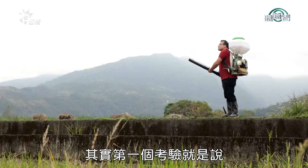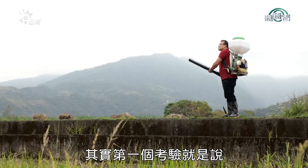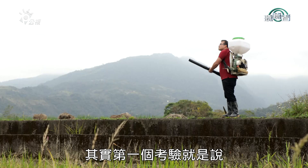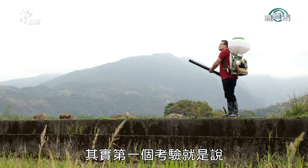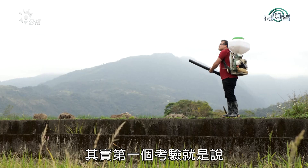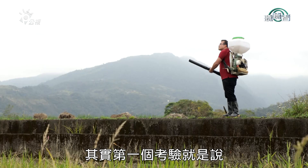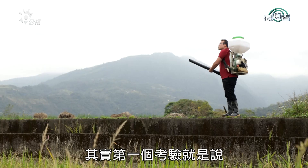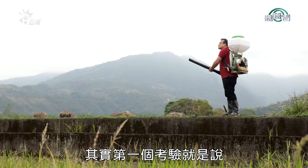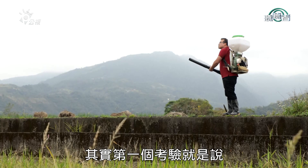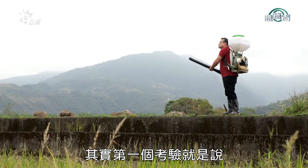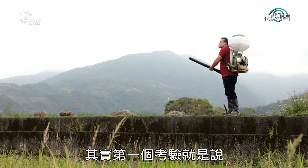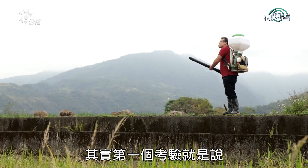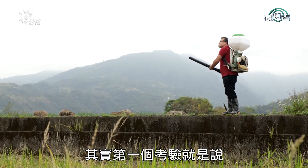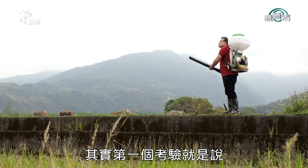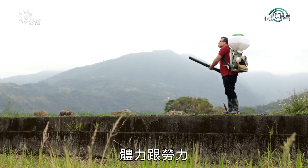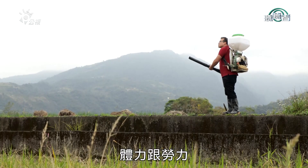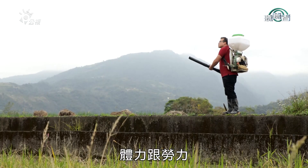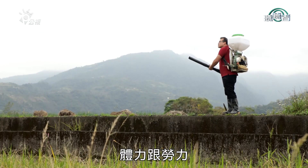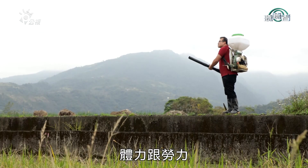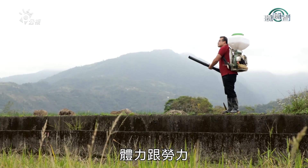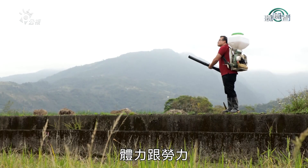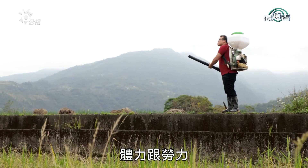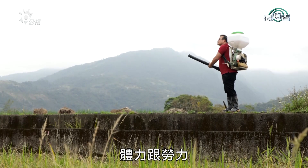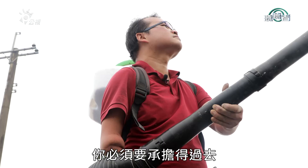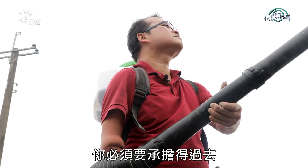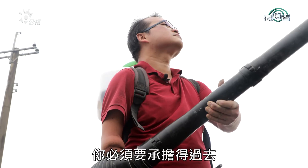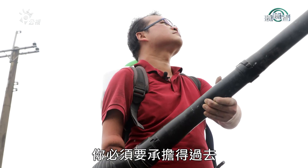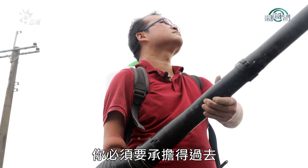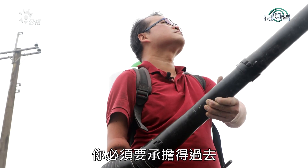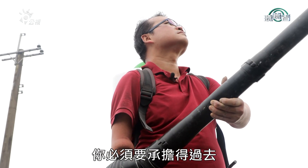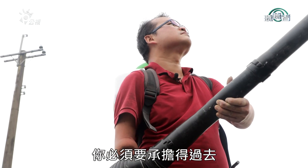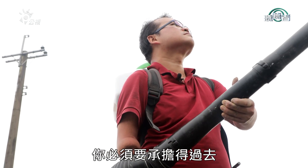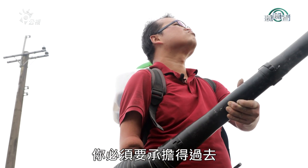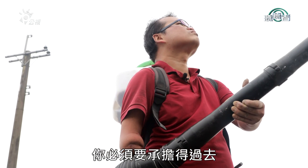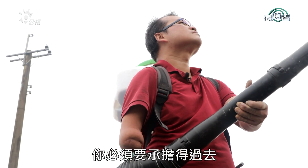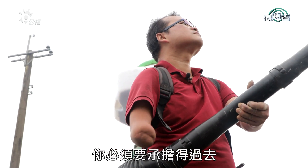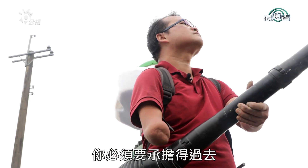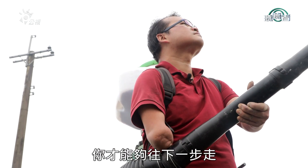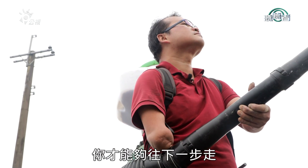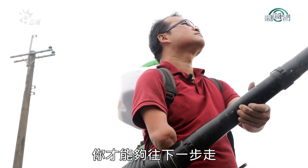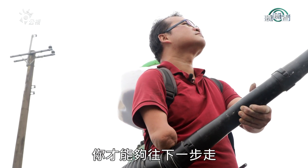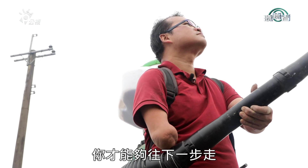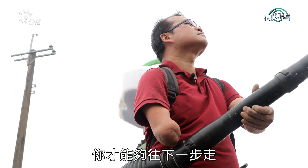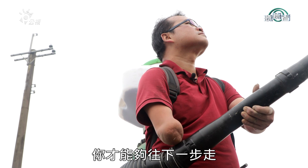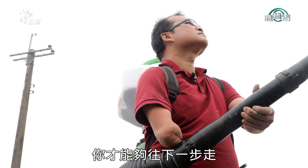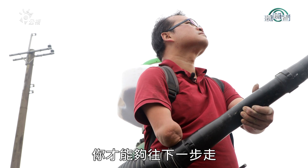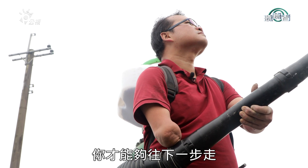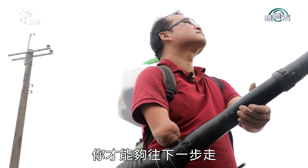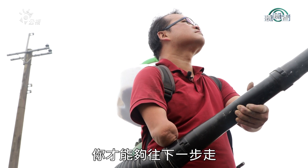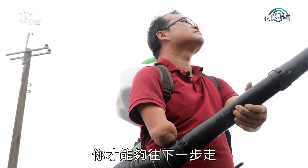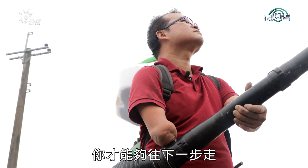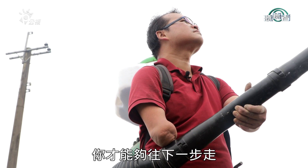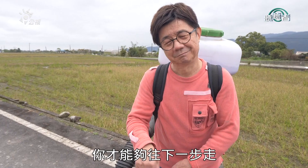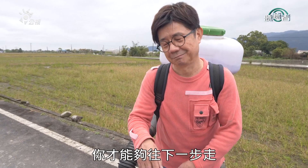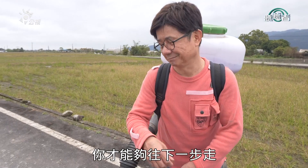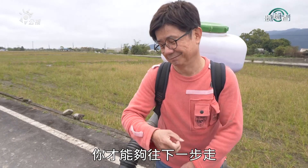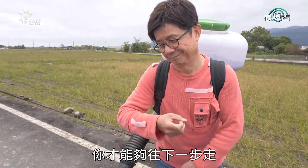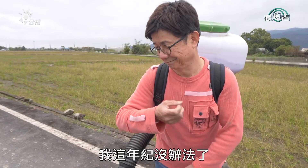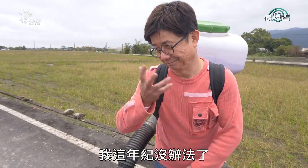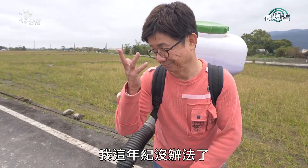实第一个考验就是说体力跟劳力，你必须要承担得过去，你才能够往下一步走。 哎，我这